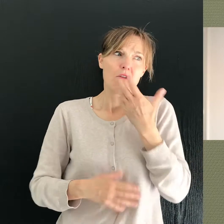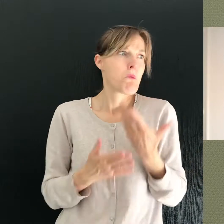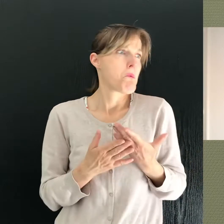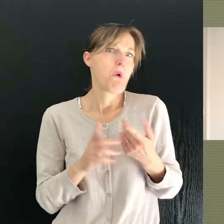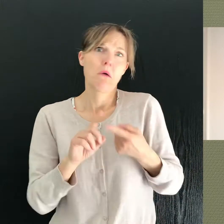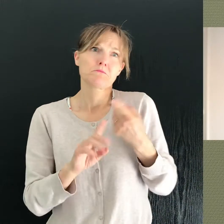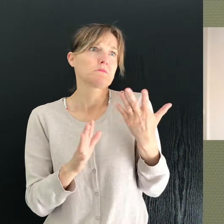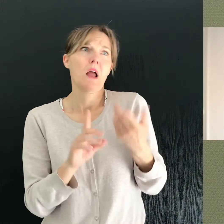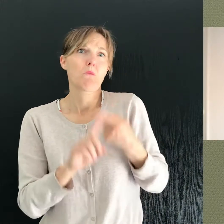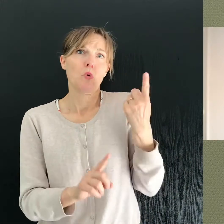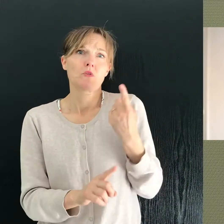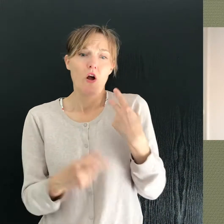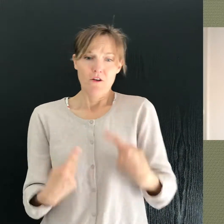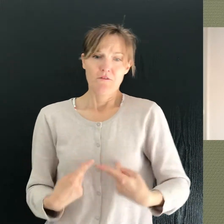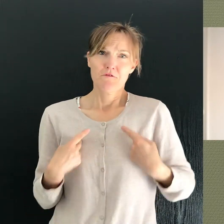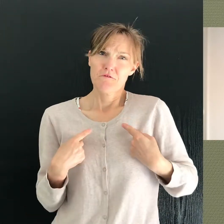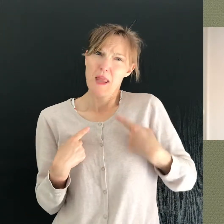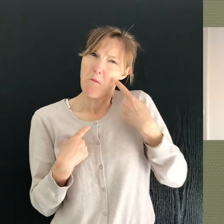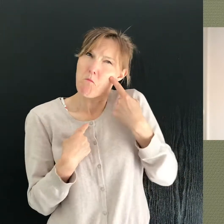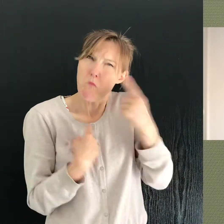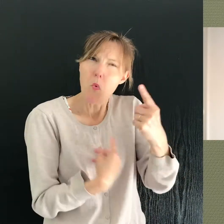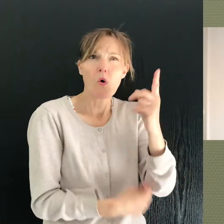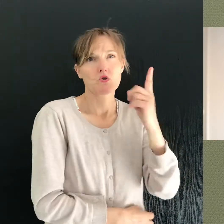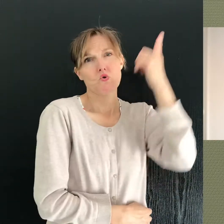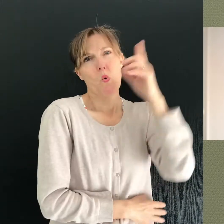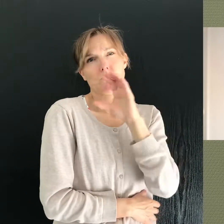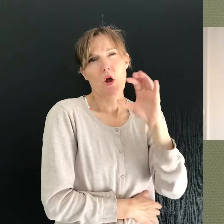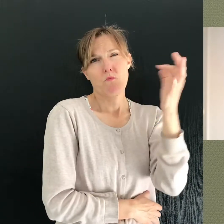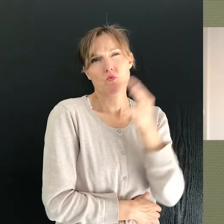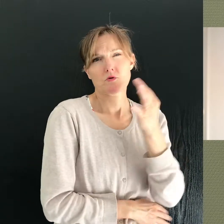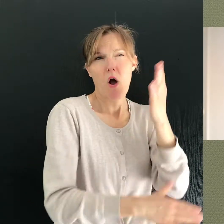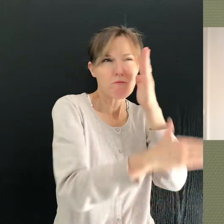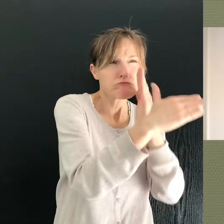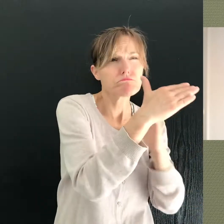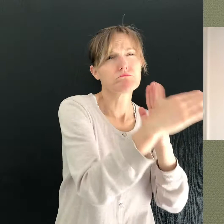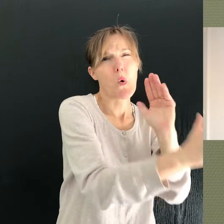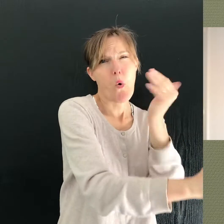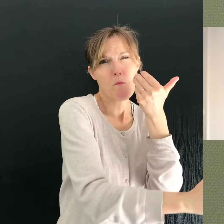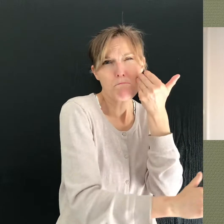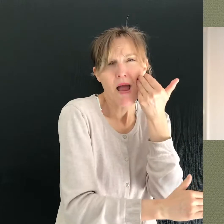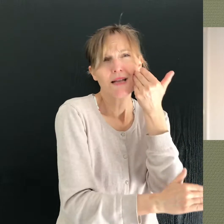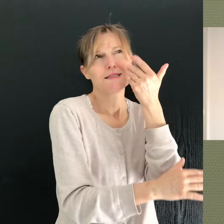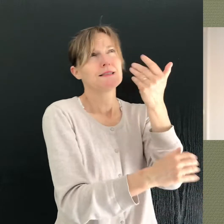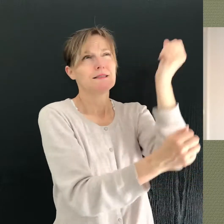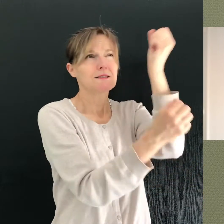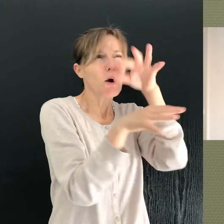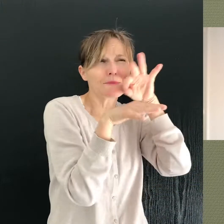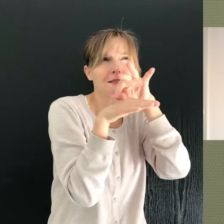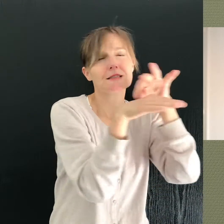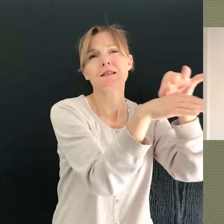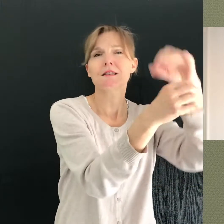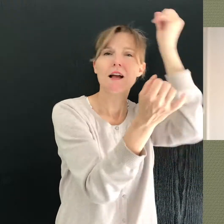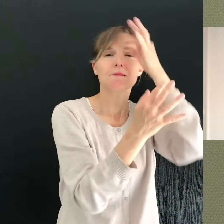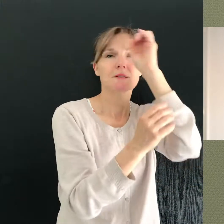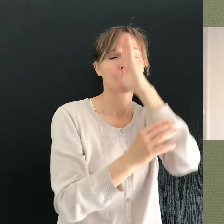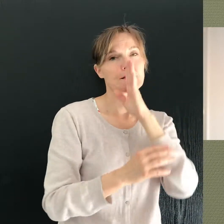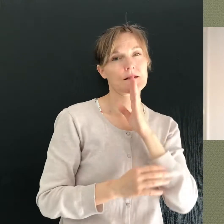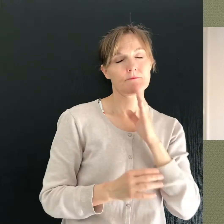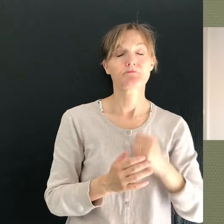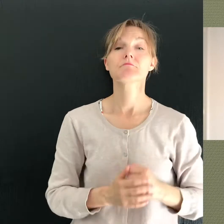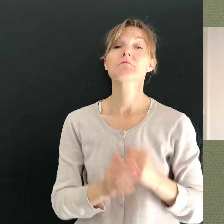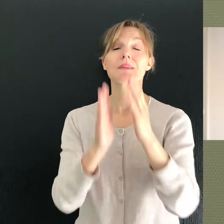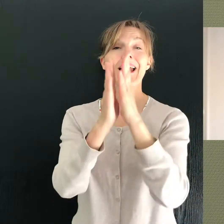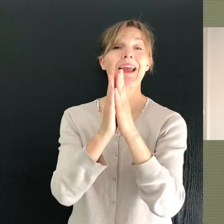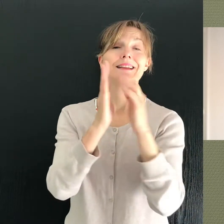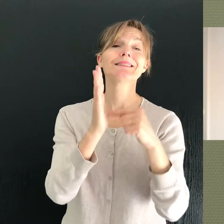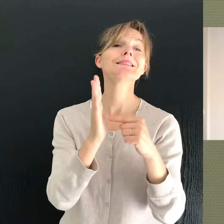demande une vie consacrée à Dieu et une obéissance sans faille à la direction du Saint-Esprit. L'Église du Nouveau